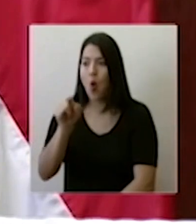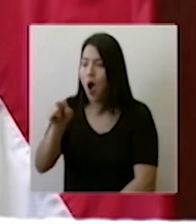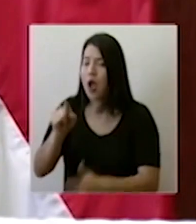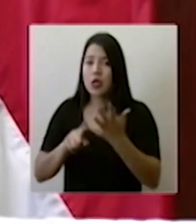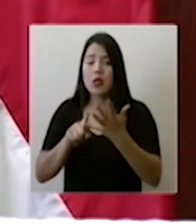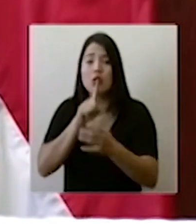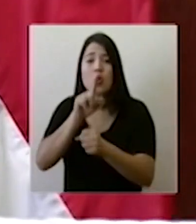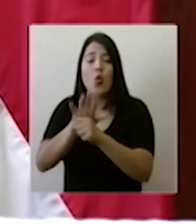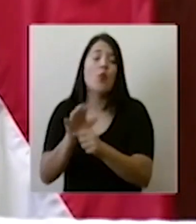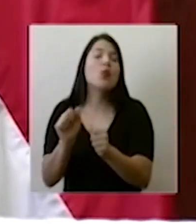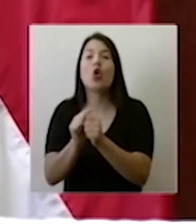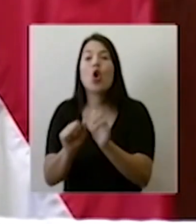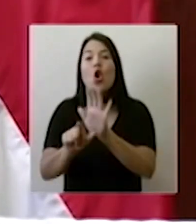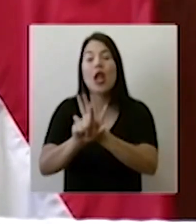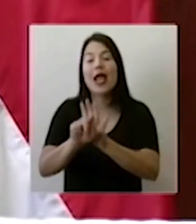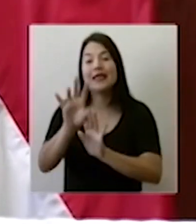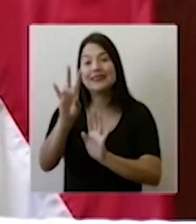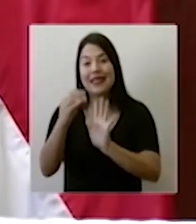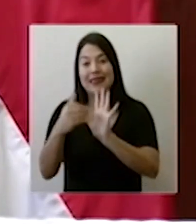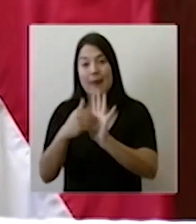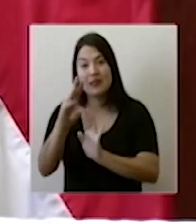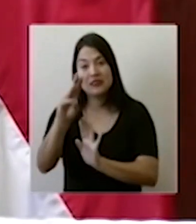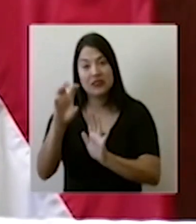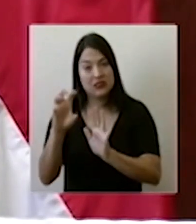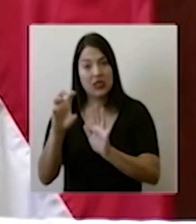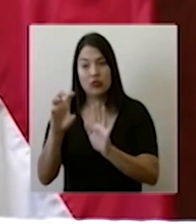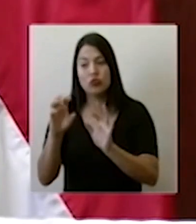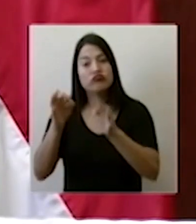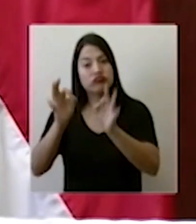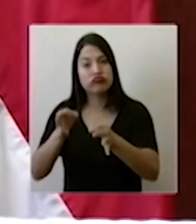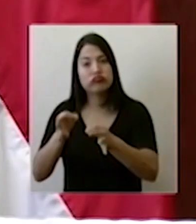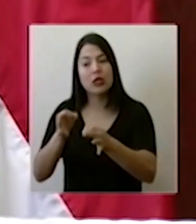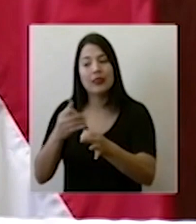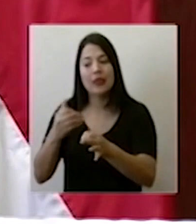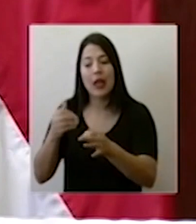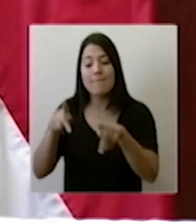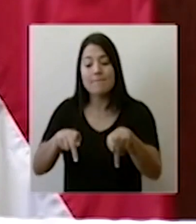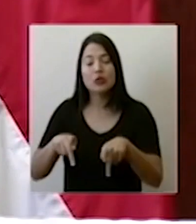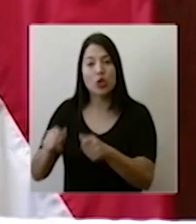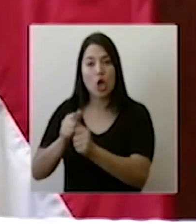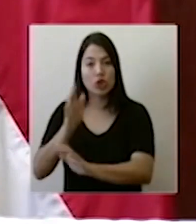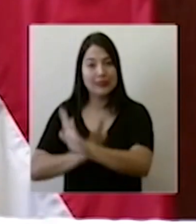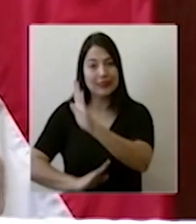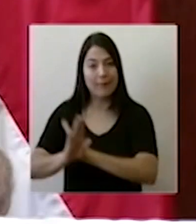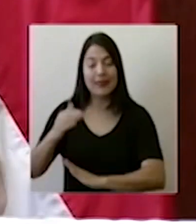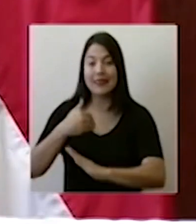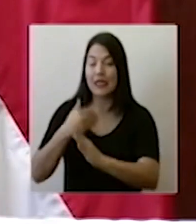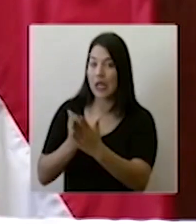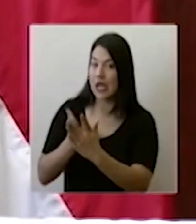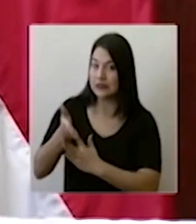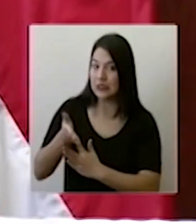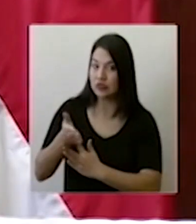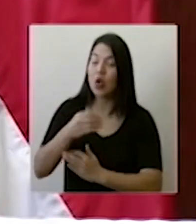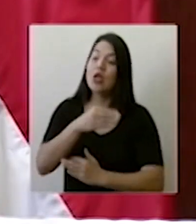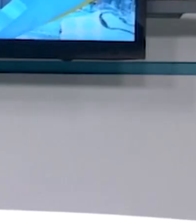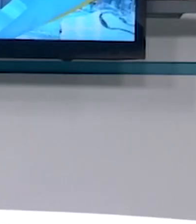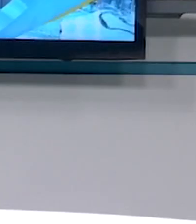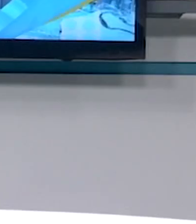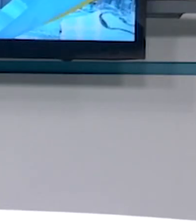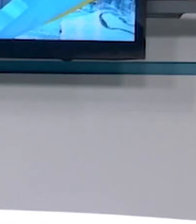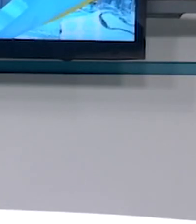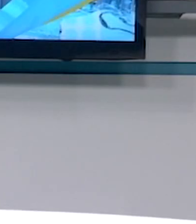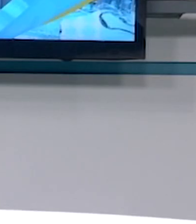la atención de pacientes con COVID-19. Estas unidades son totalmente autónomas, tienen